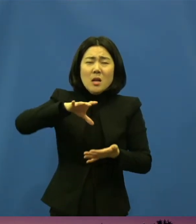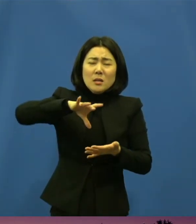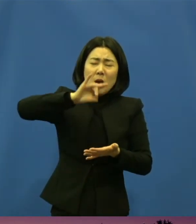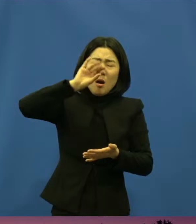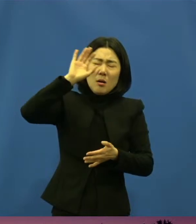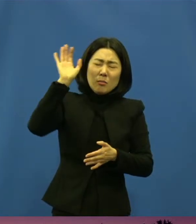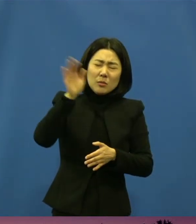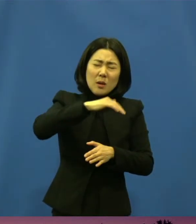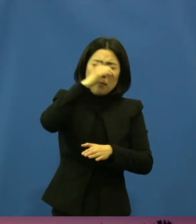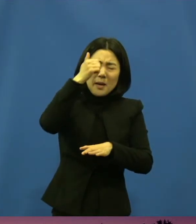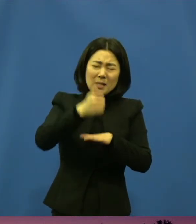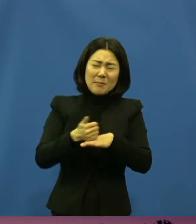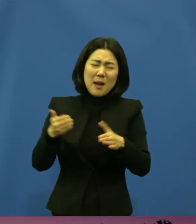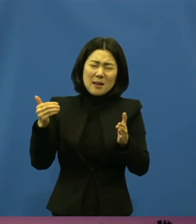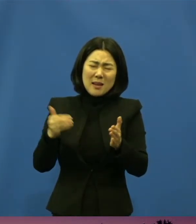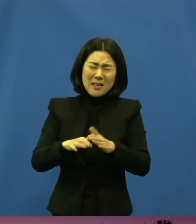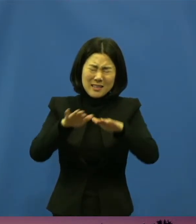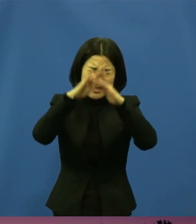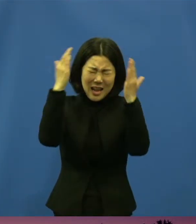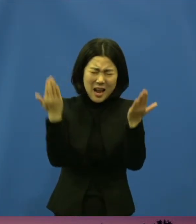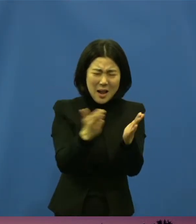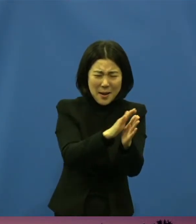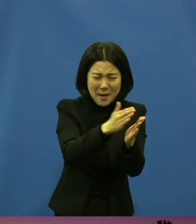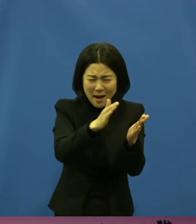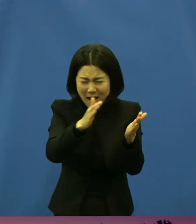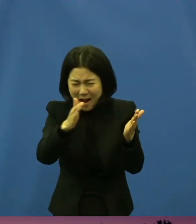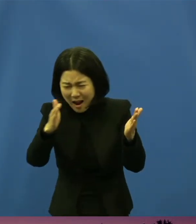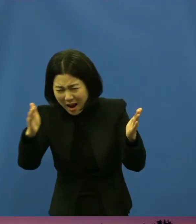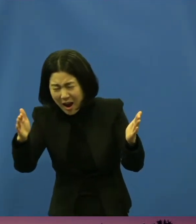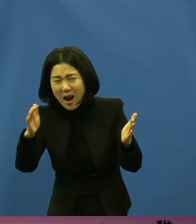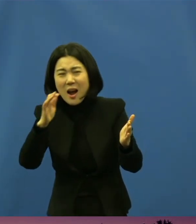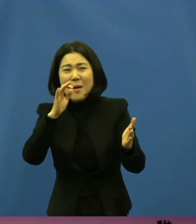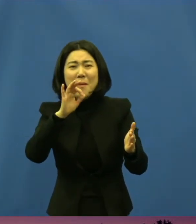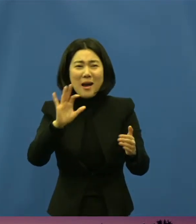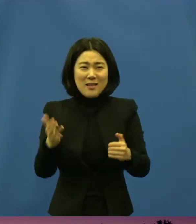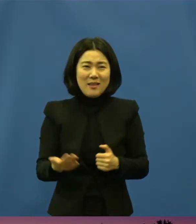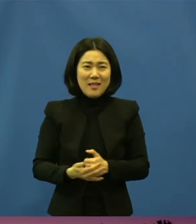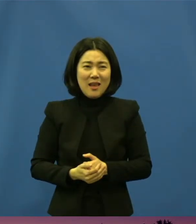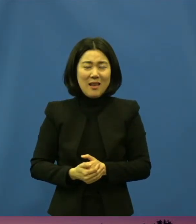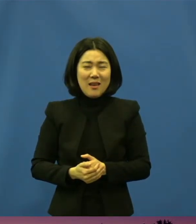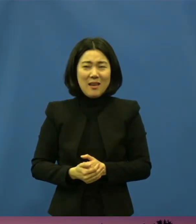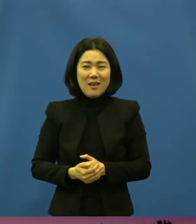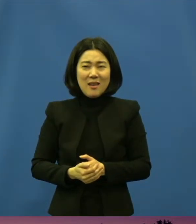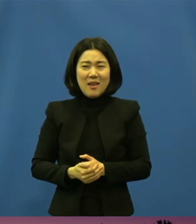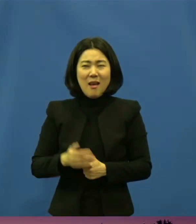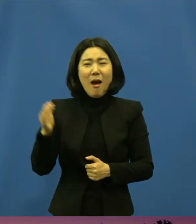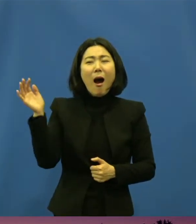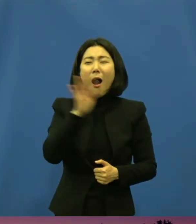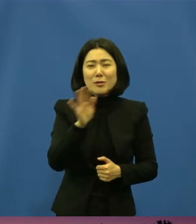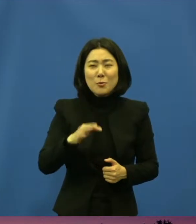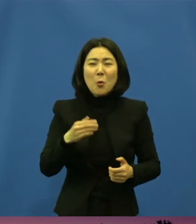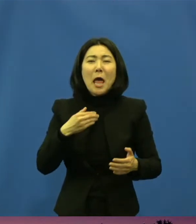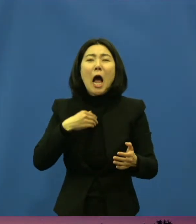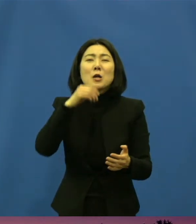이걸 공부 안 하고 자기가 좋아하는 것만 다 끌어모아가지고 딱 한 권을 만들어놨어.